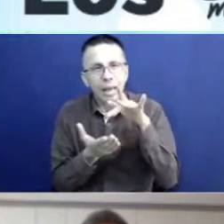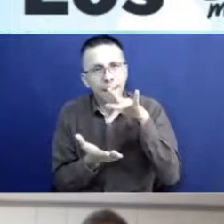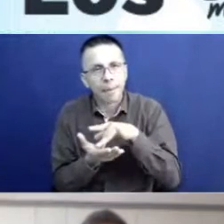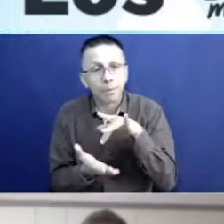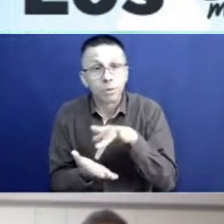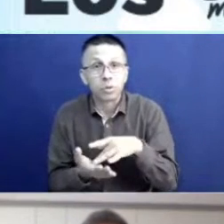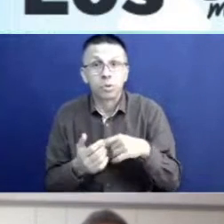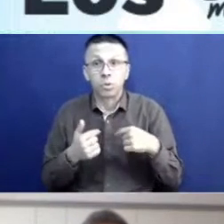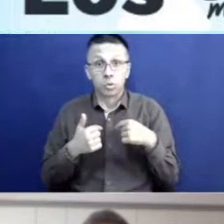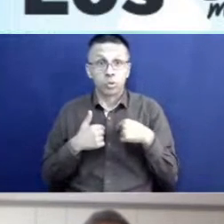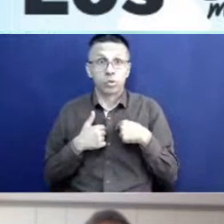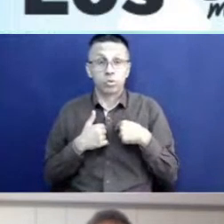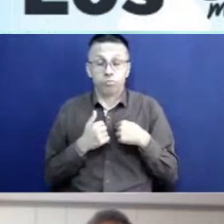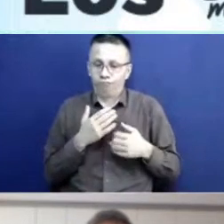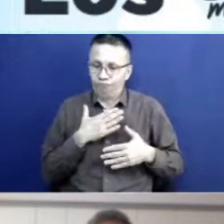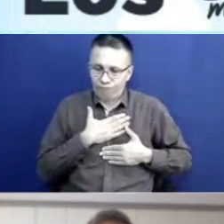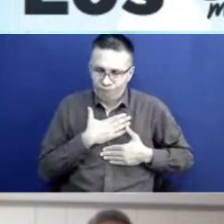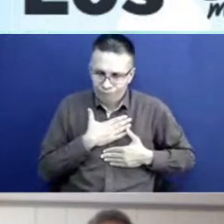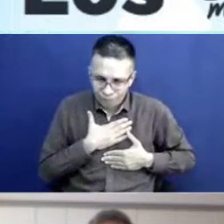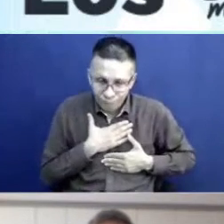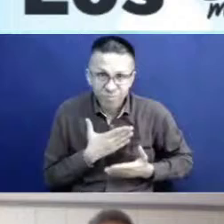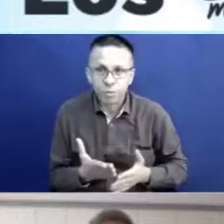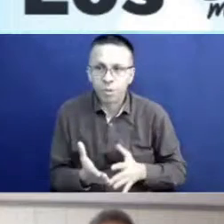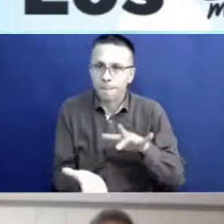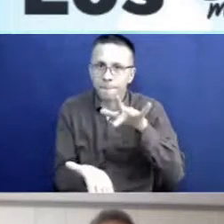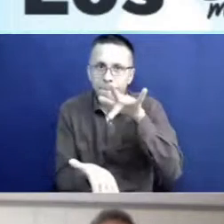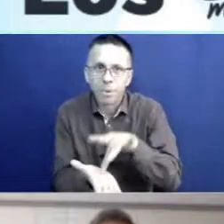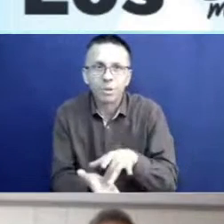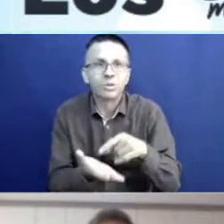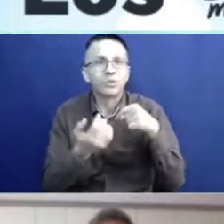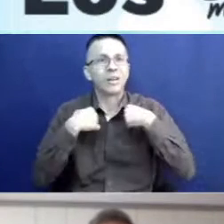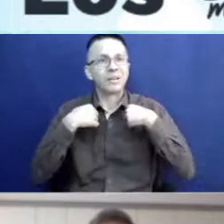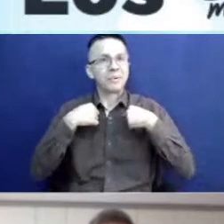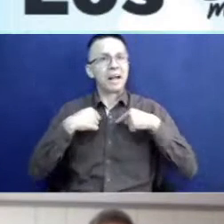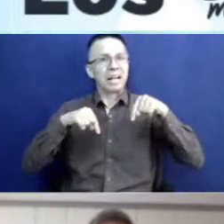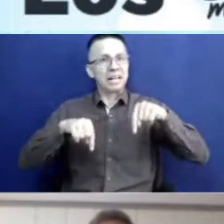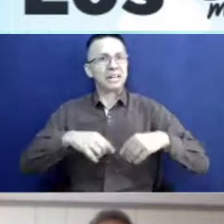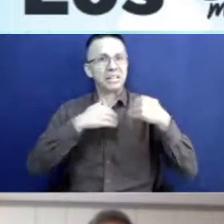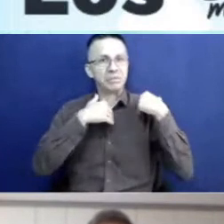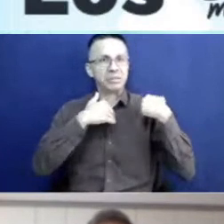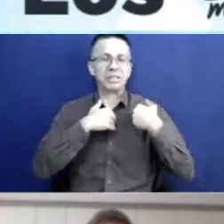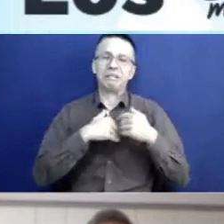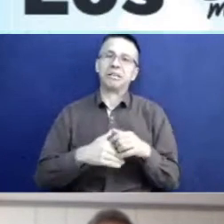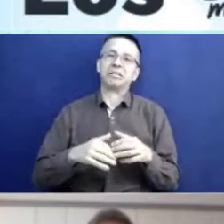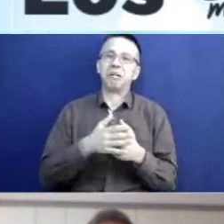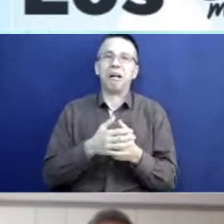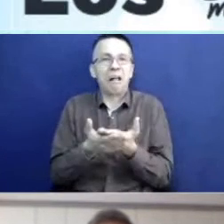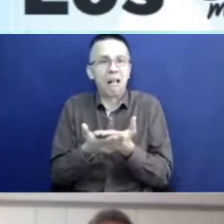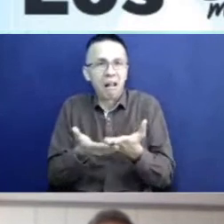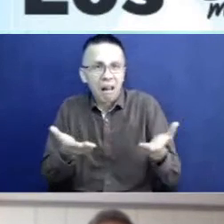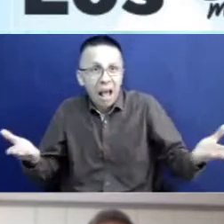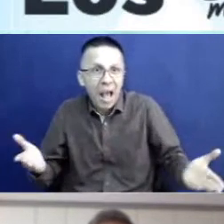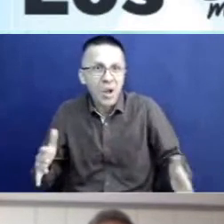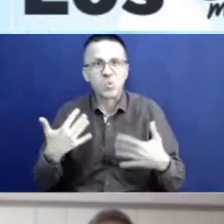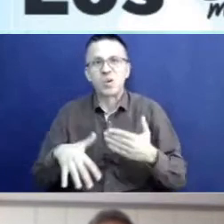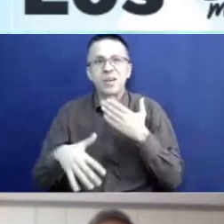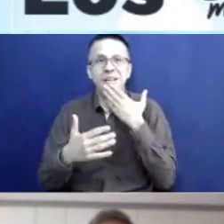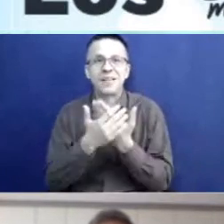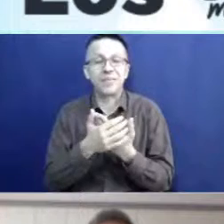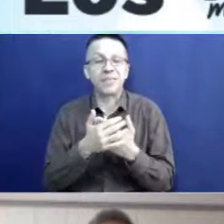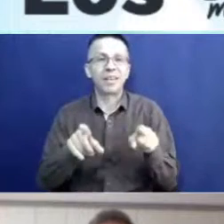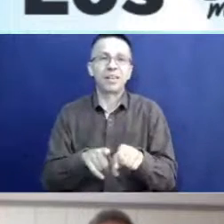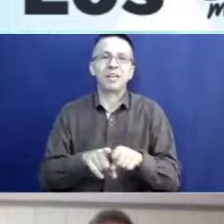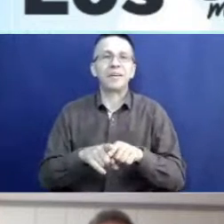mí ha sido un honor, consejero, poder acompañar y ser anfitrión de estos espacios en 2020, que también me estrené